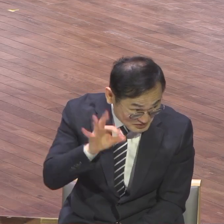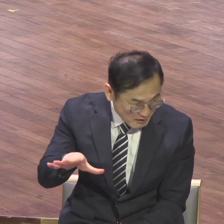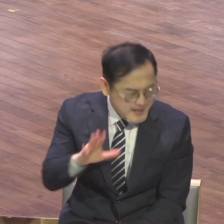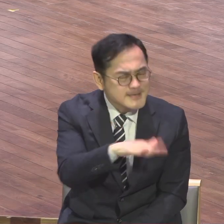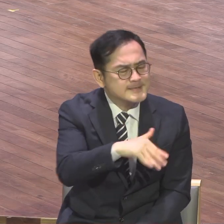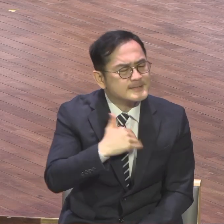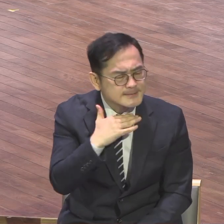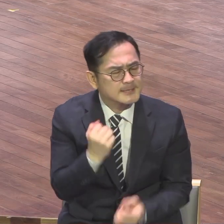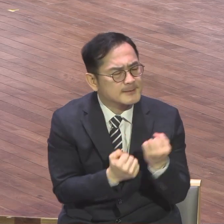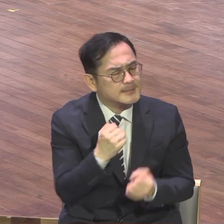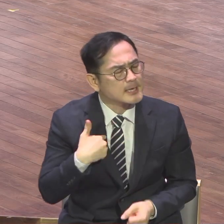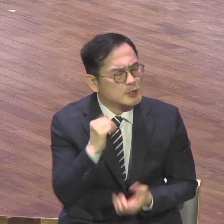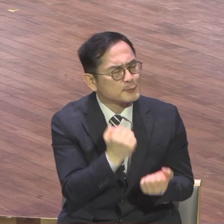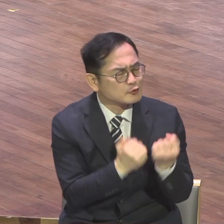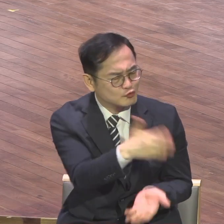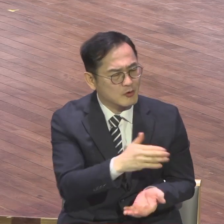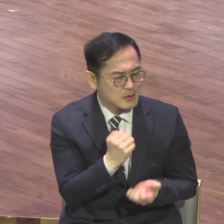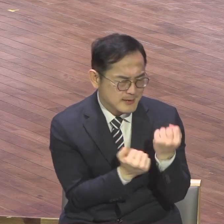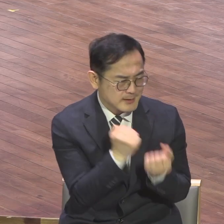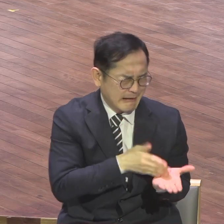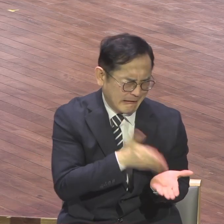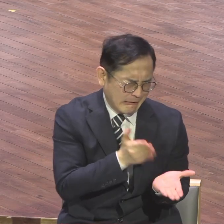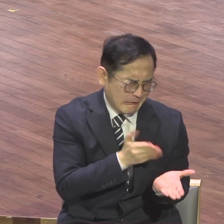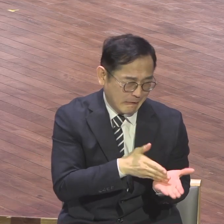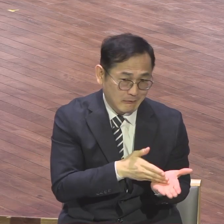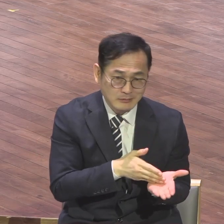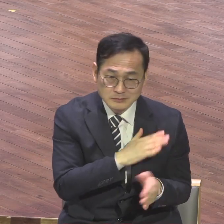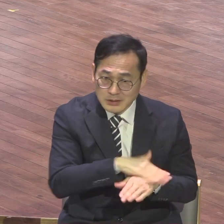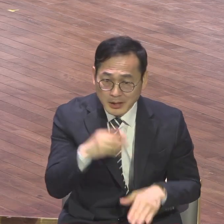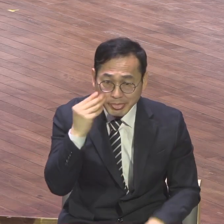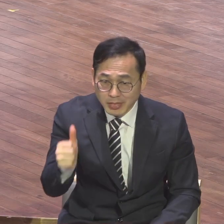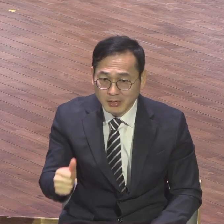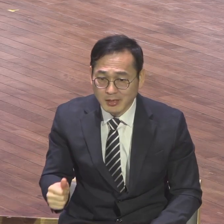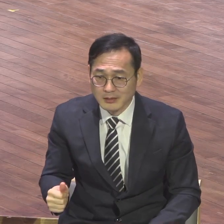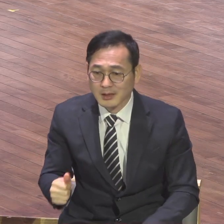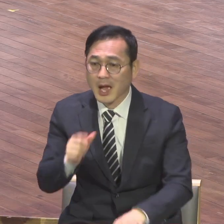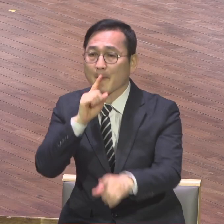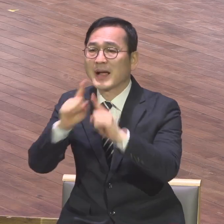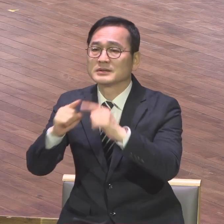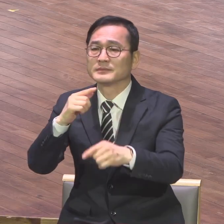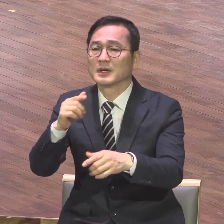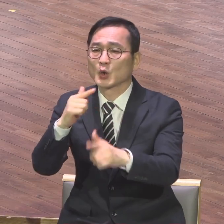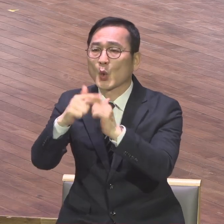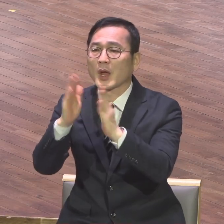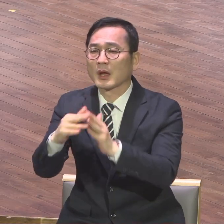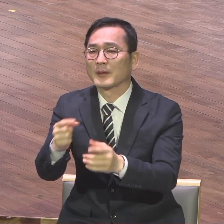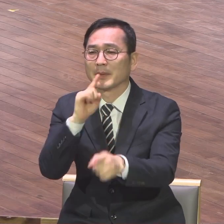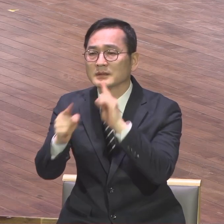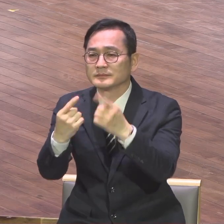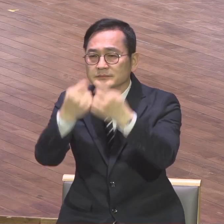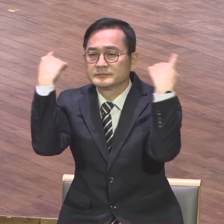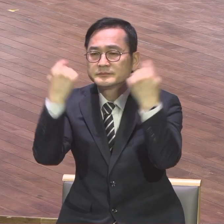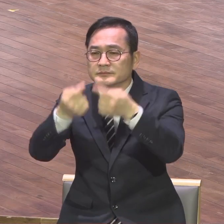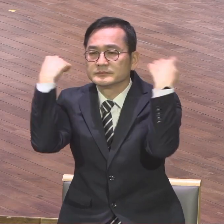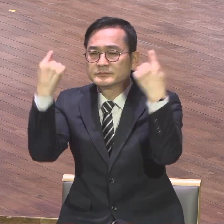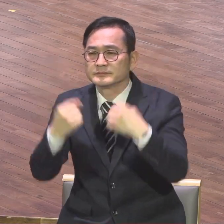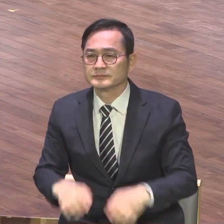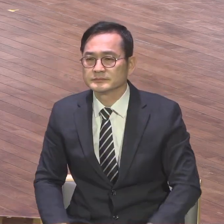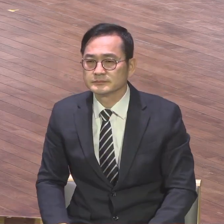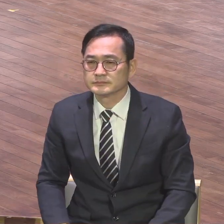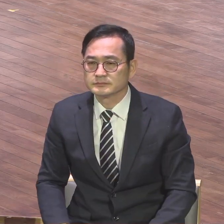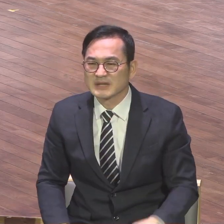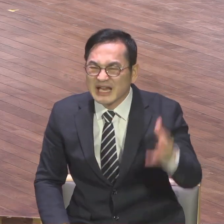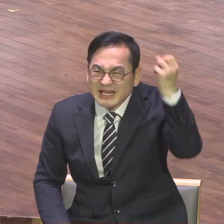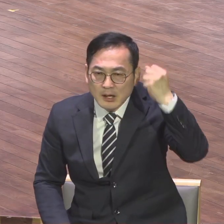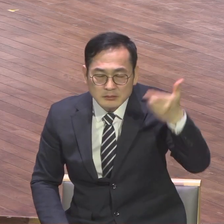감동 받는데 설교는 듣고 다 잊어버려. 그걸 뭐라 해요? 가시밭길, 길가밭, 돌짝밭. 밭이 내 밭이 있어요.